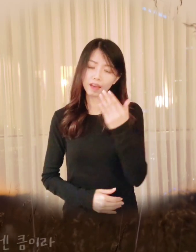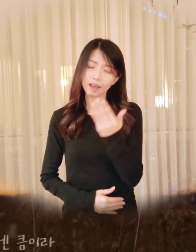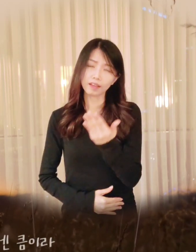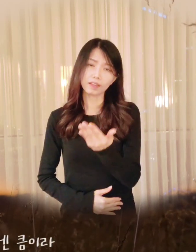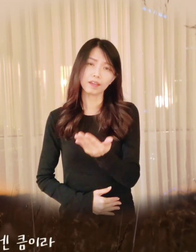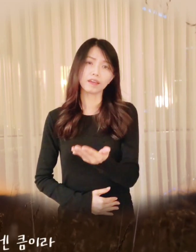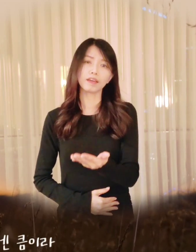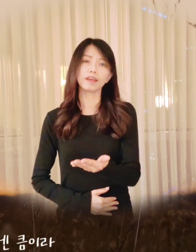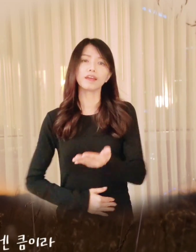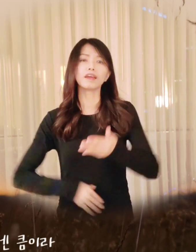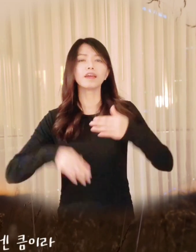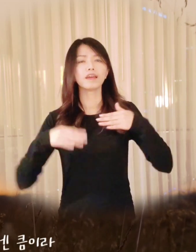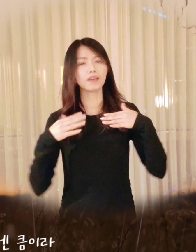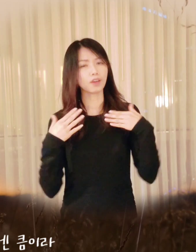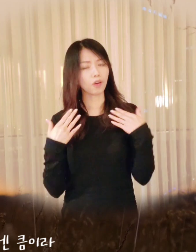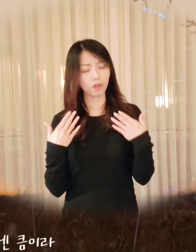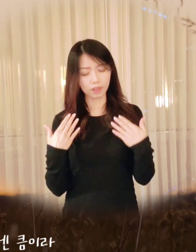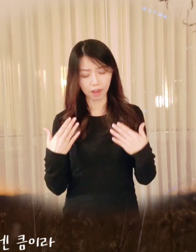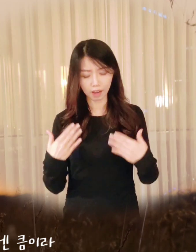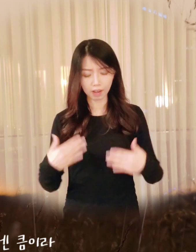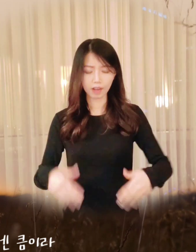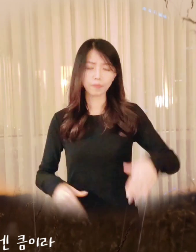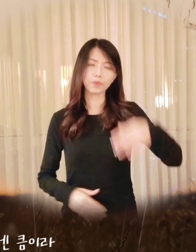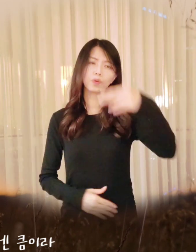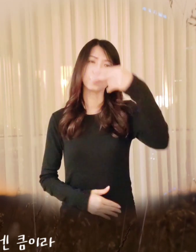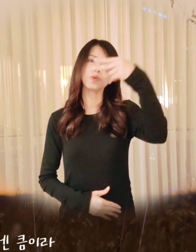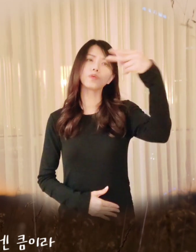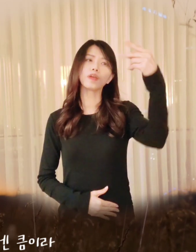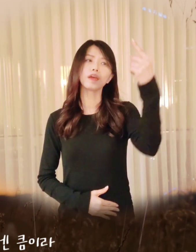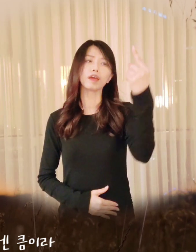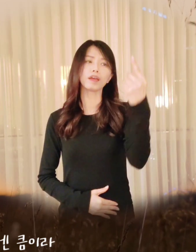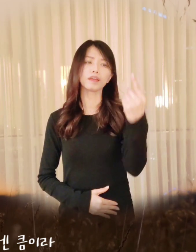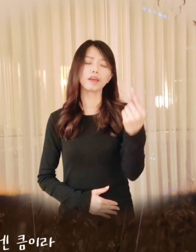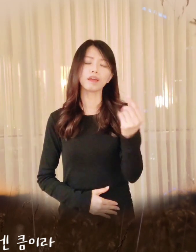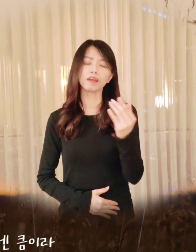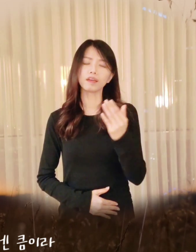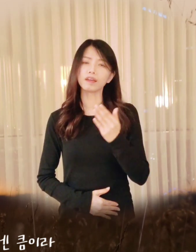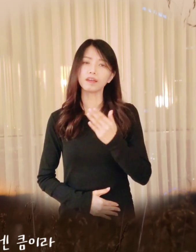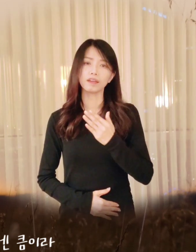아들아 내 연약함도